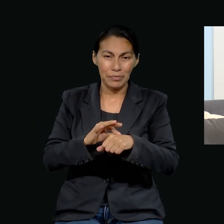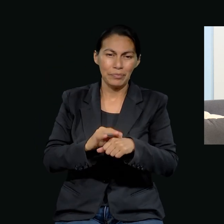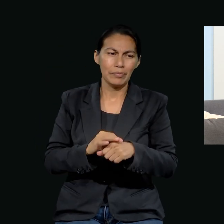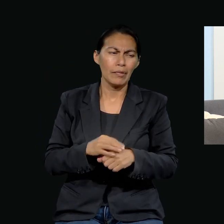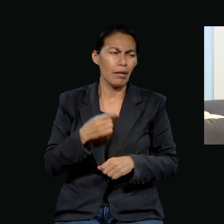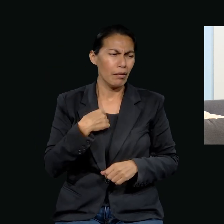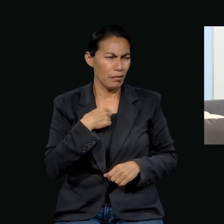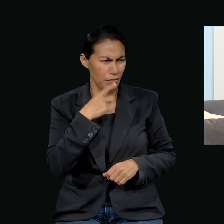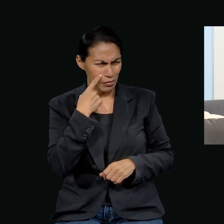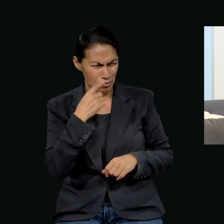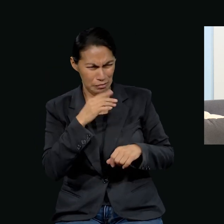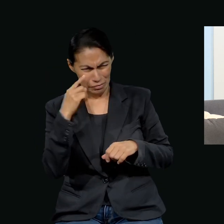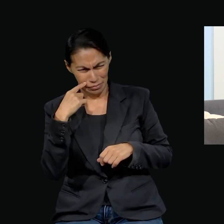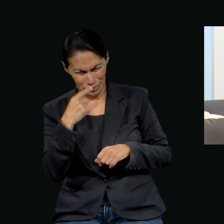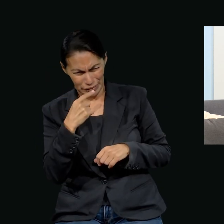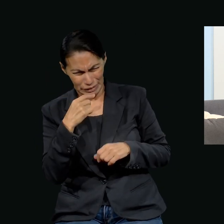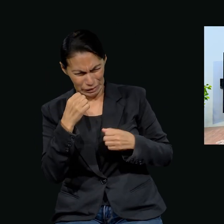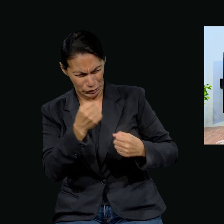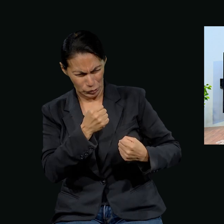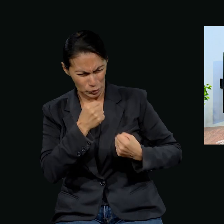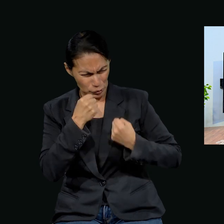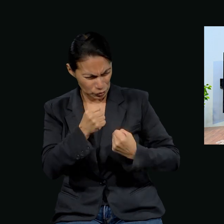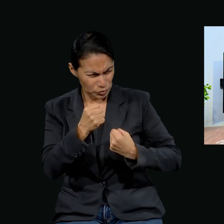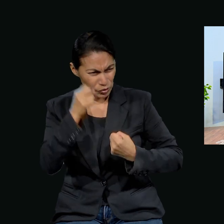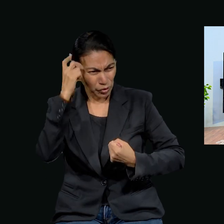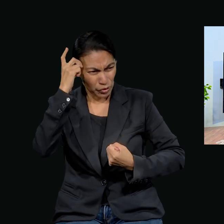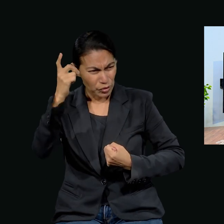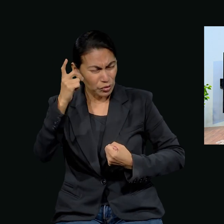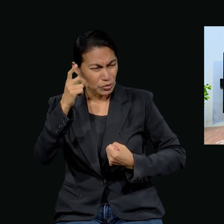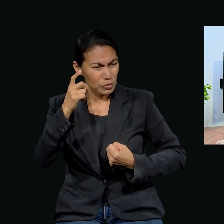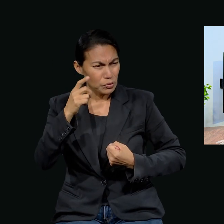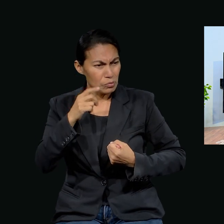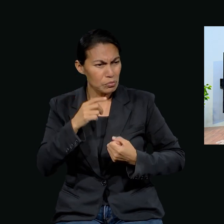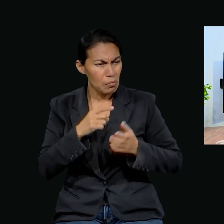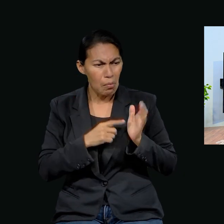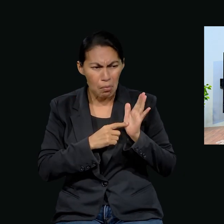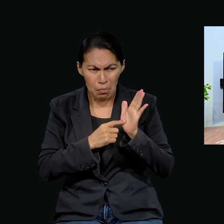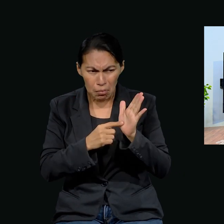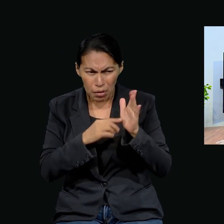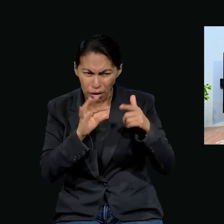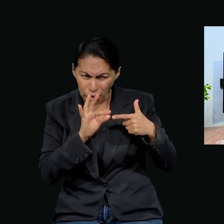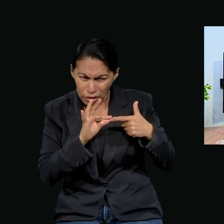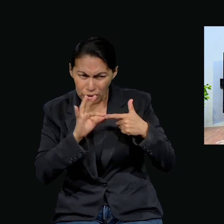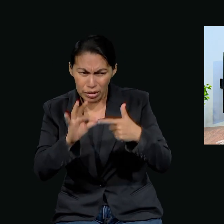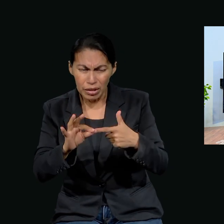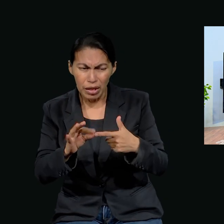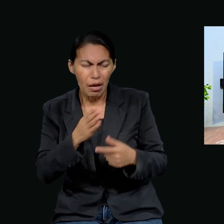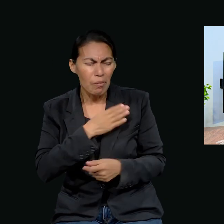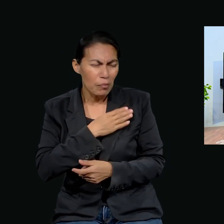por lo que pasó por esa experiencia. Yo veo la mano de Dios guiándolo,